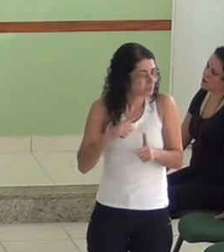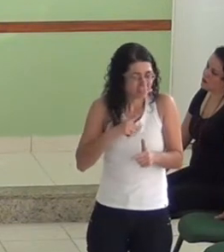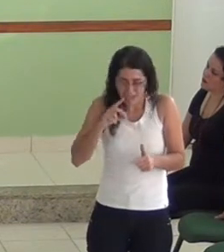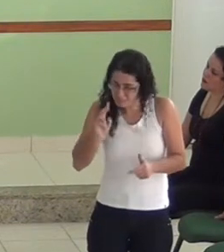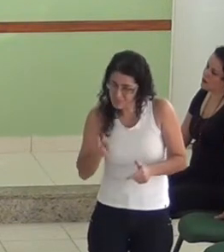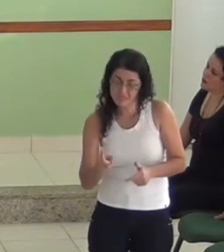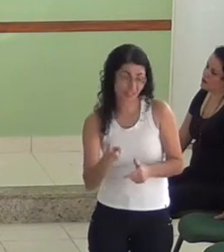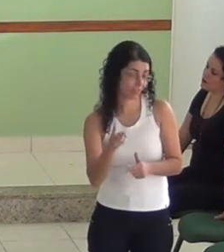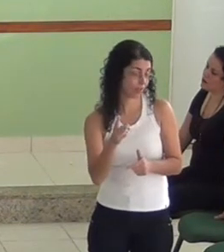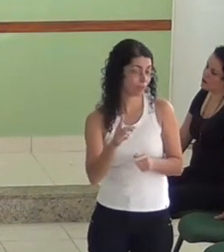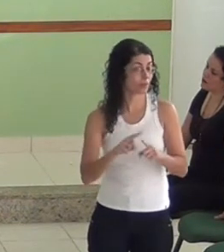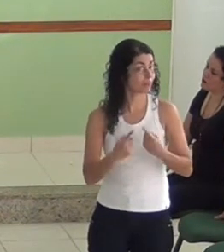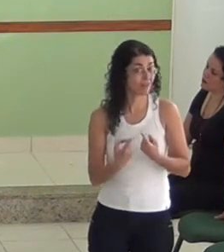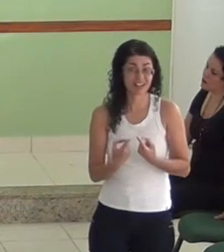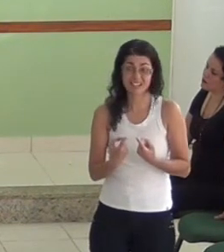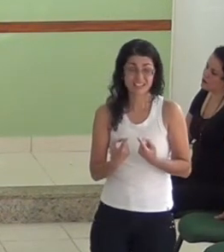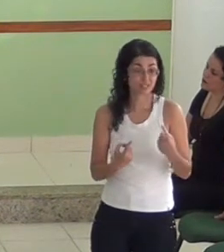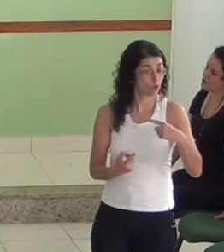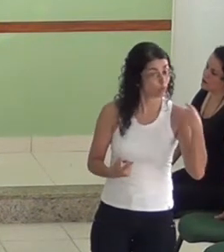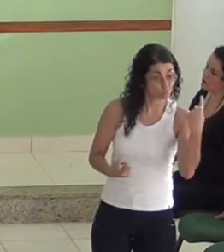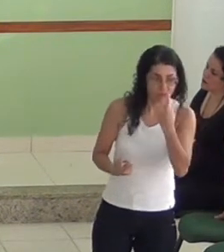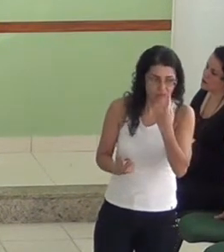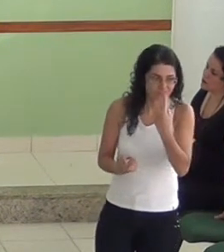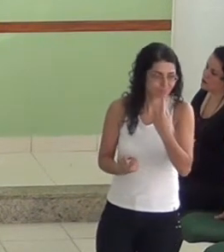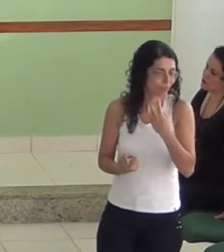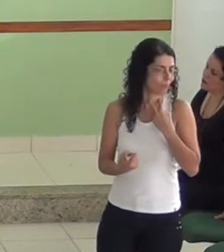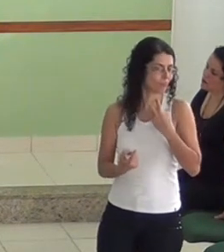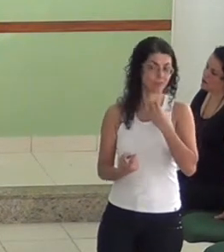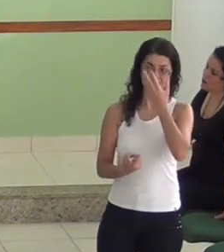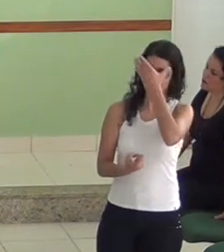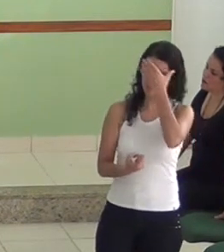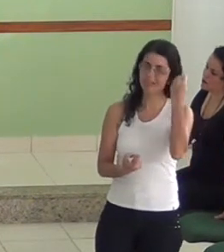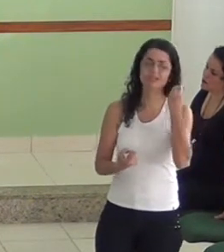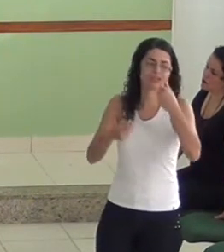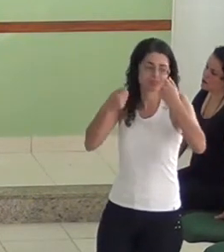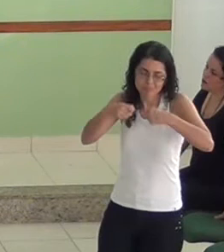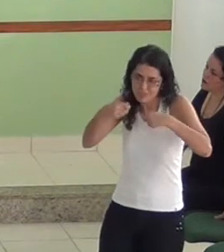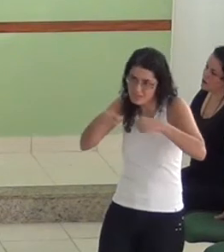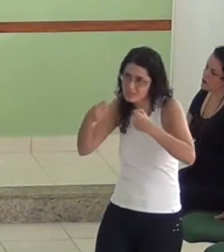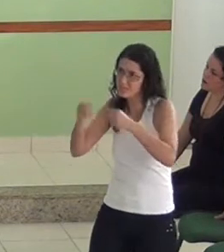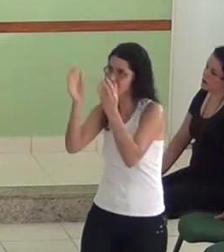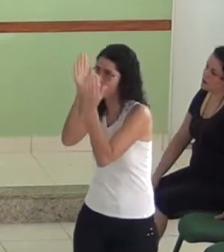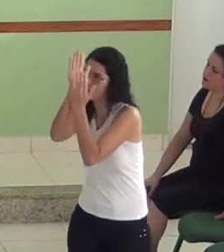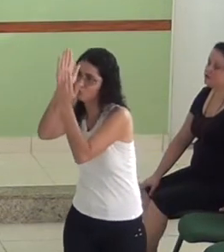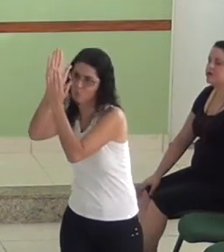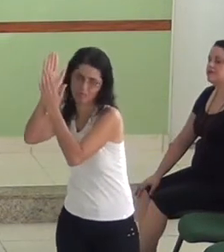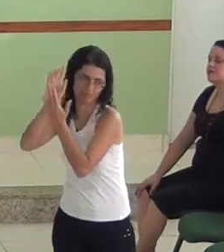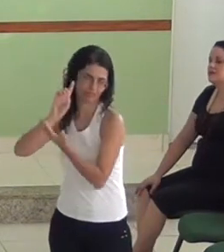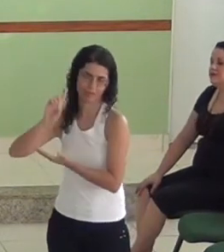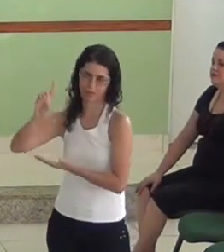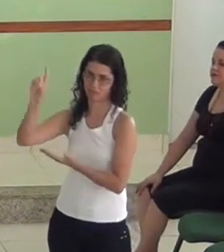nós não podemos esquecer jamais de louvar o nosso Deus. Amém?